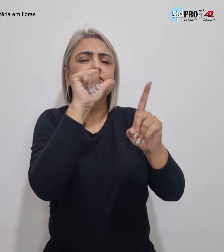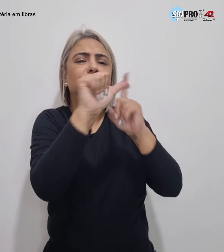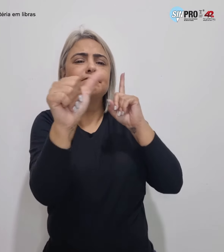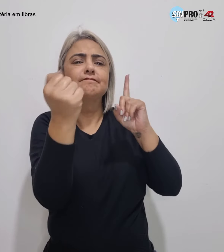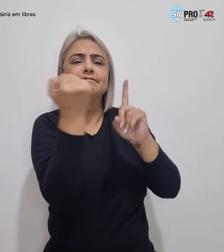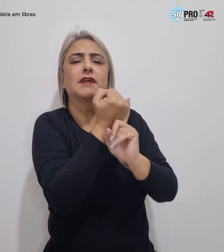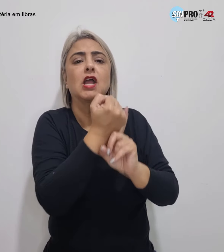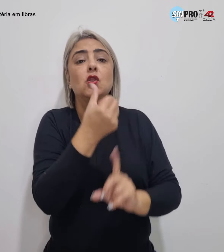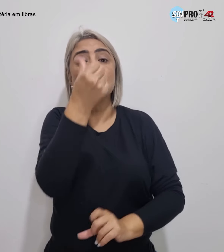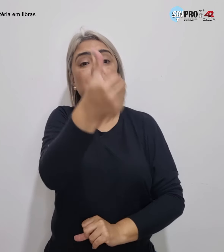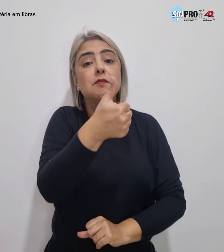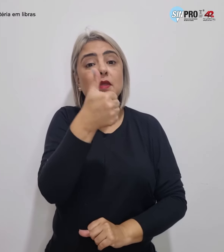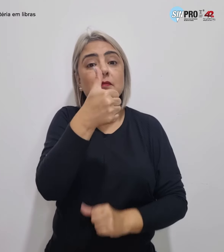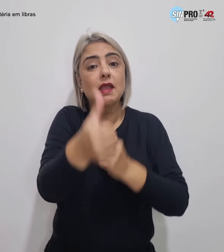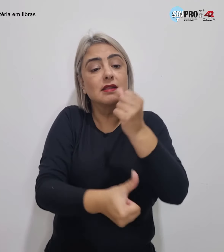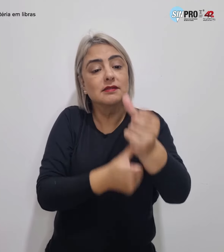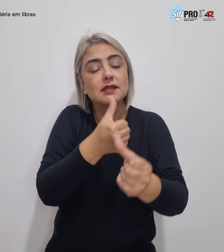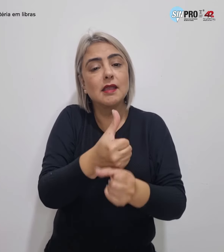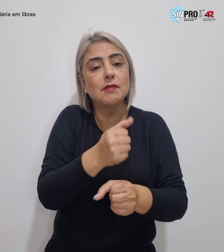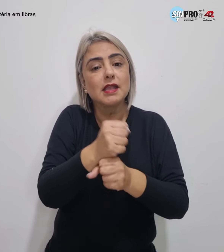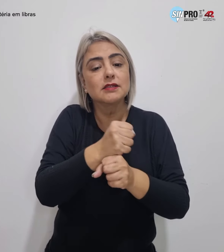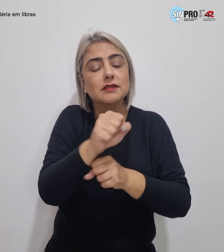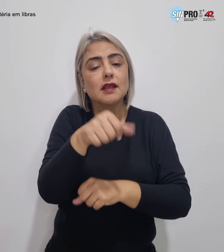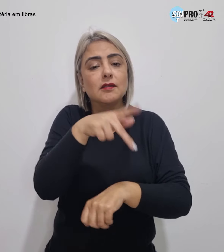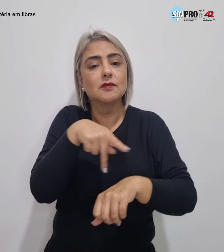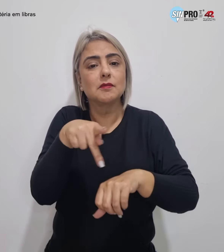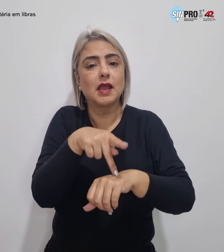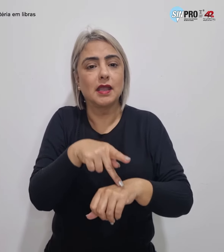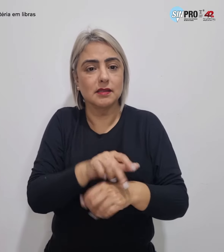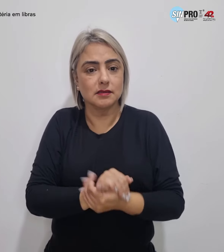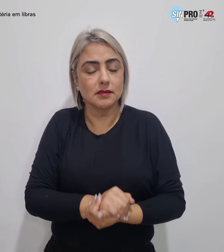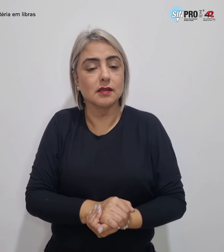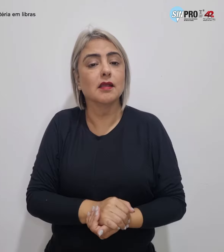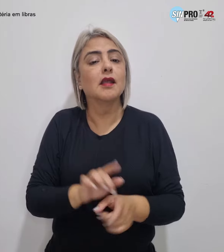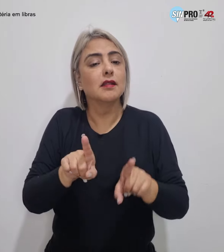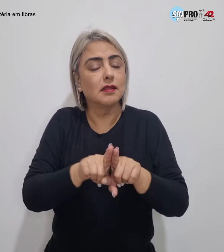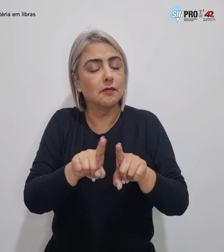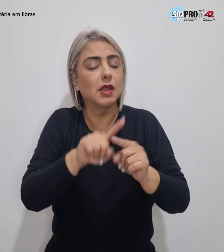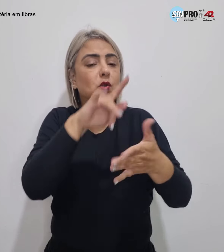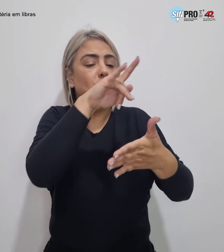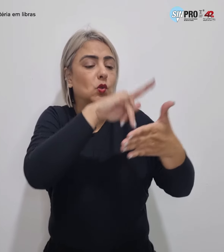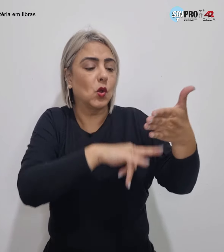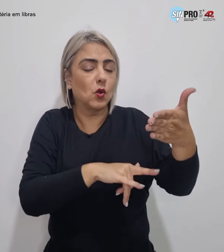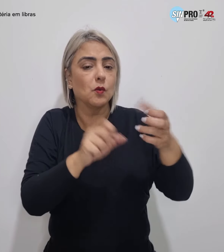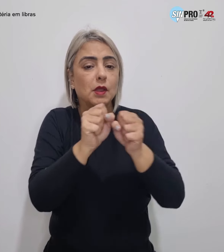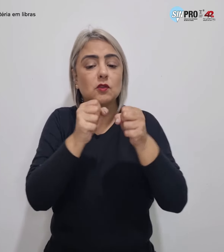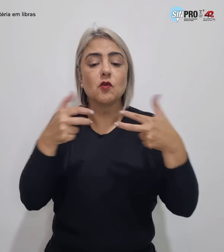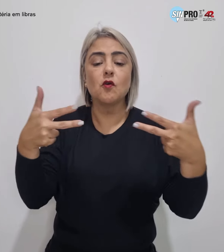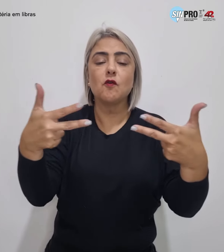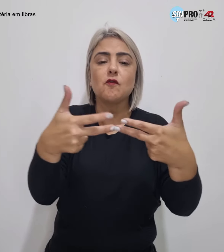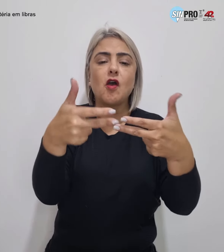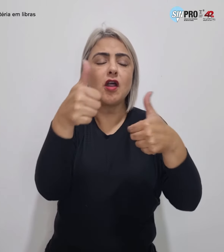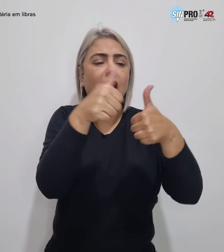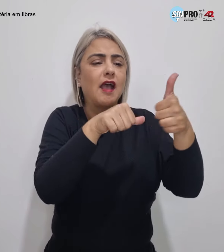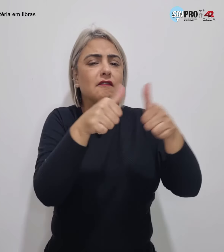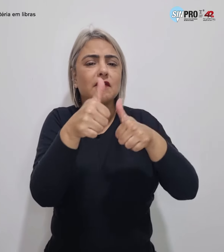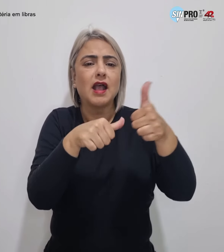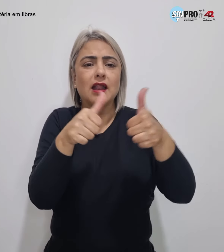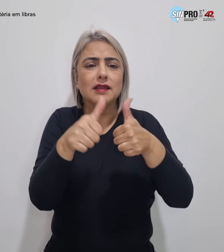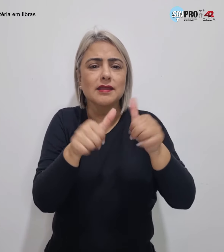primeiro semestre deste ano no país no mesmo documento o fórum avalia que a situação pode